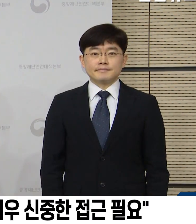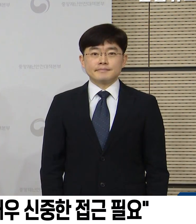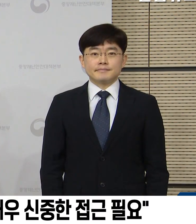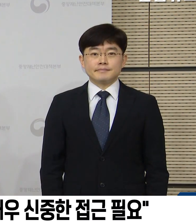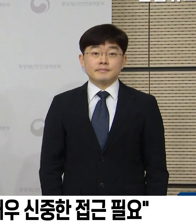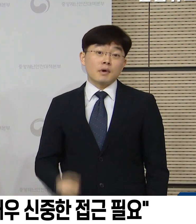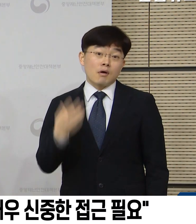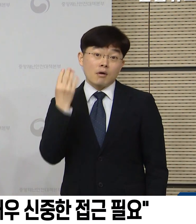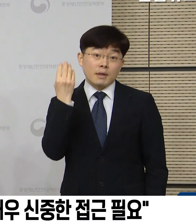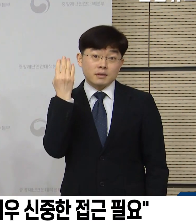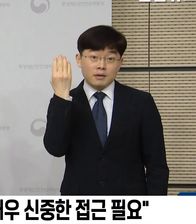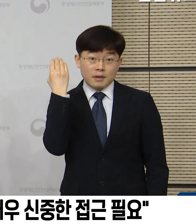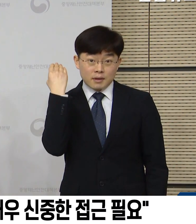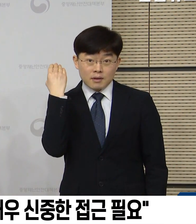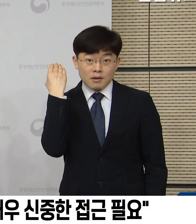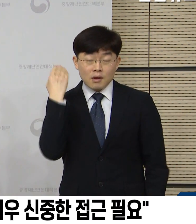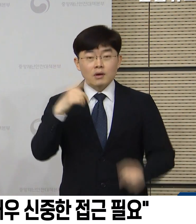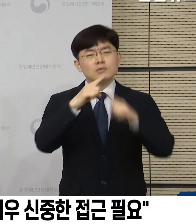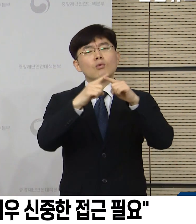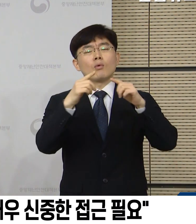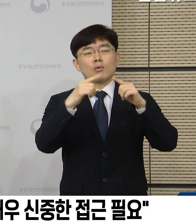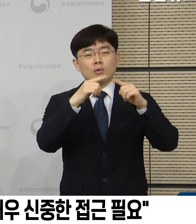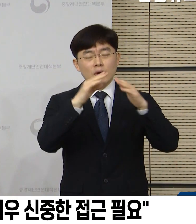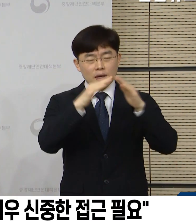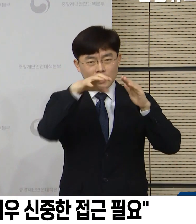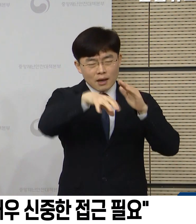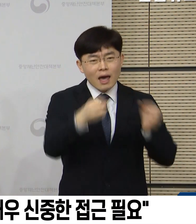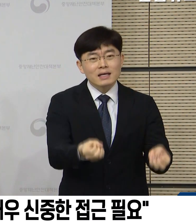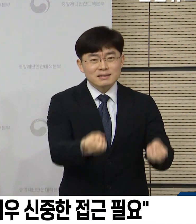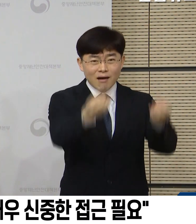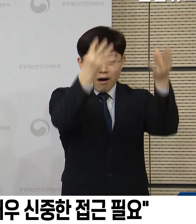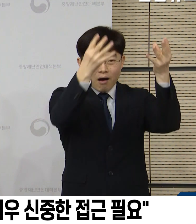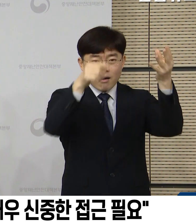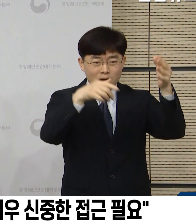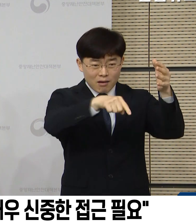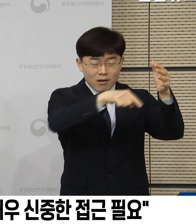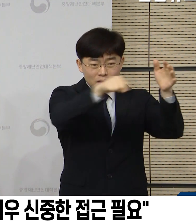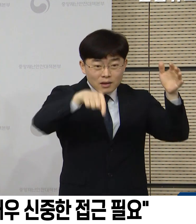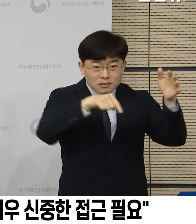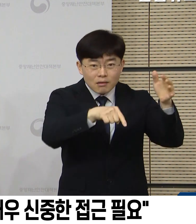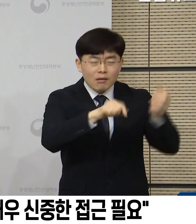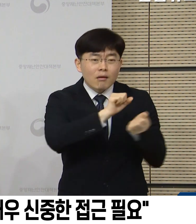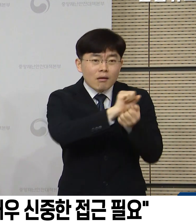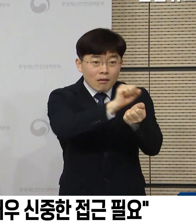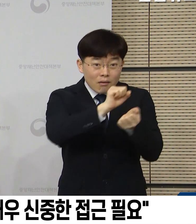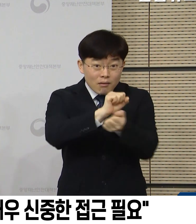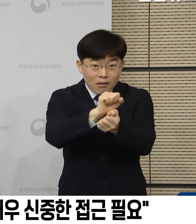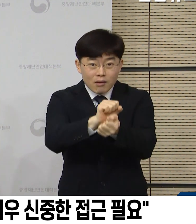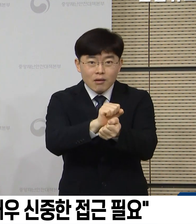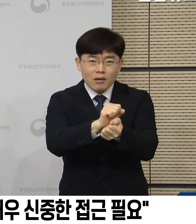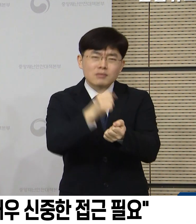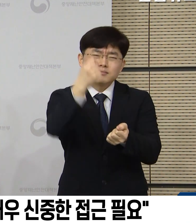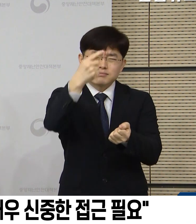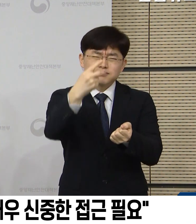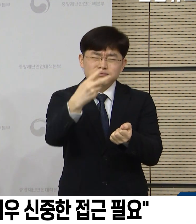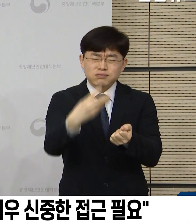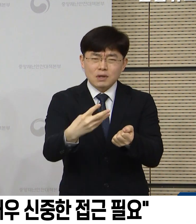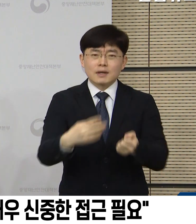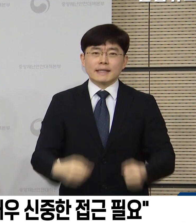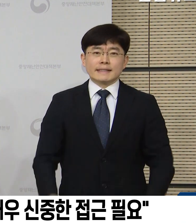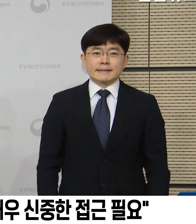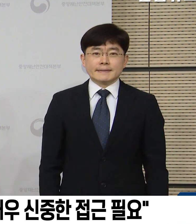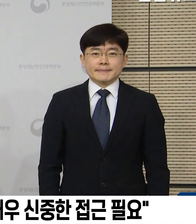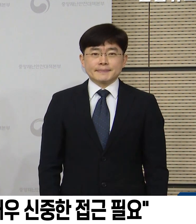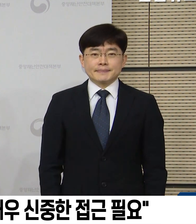특히 최근의 종교 행사를 통한 소규모의 집단 감염이 몇 차례 나타나고 있는 점에